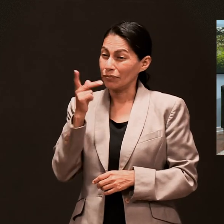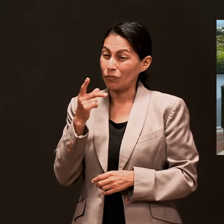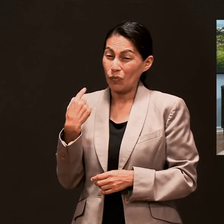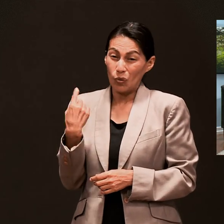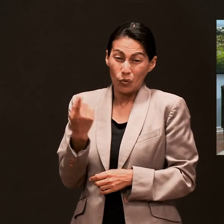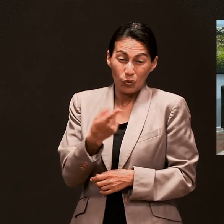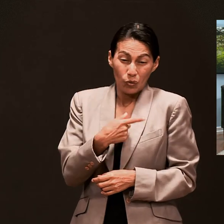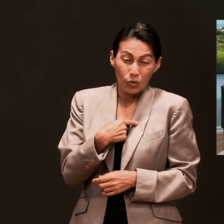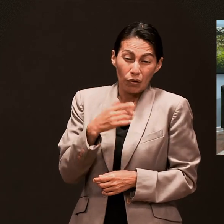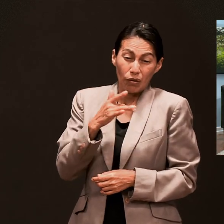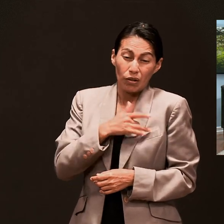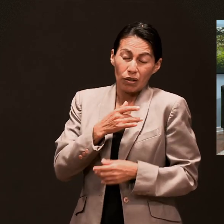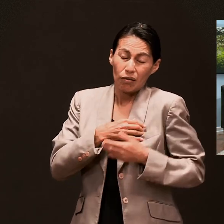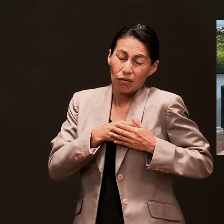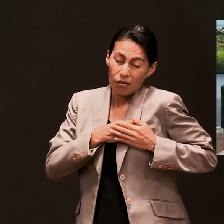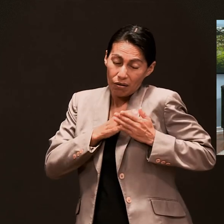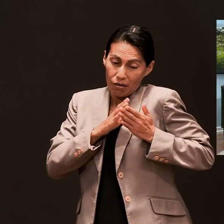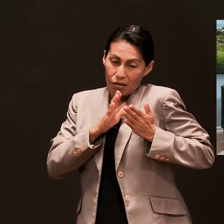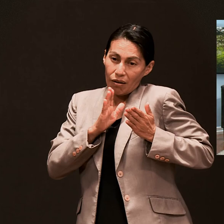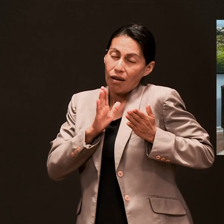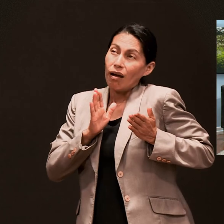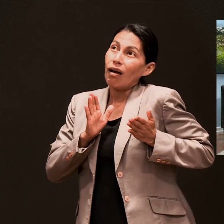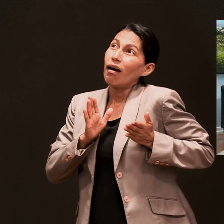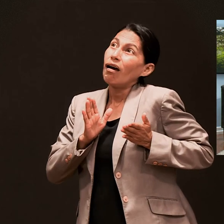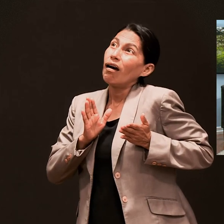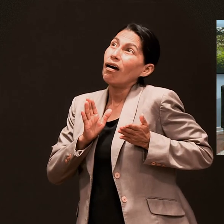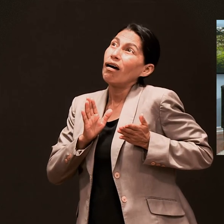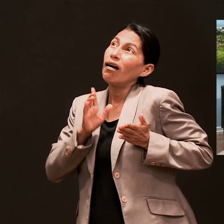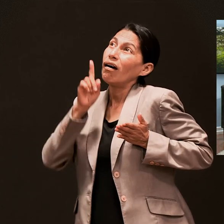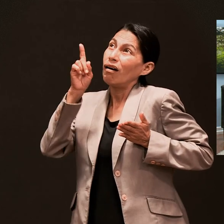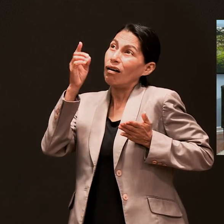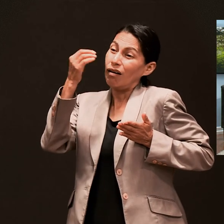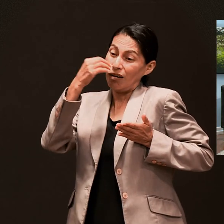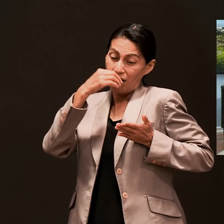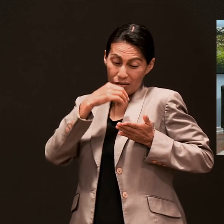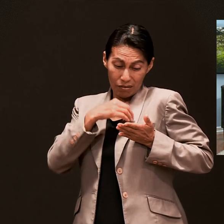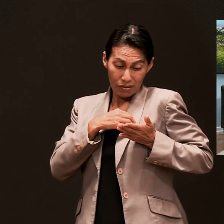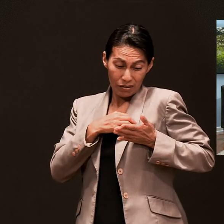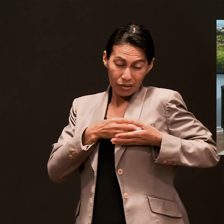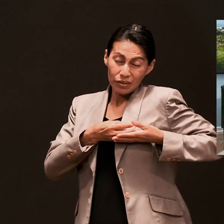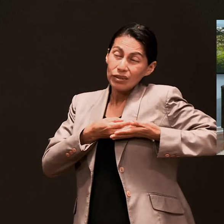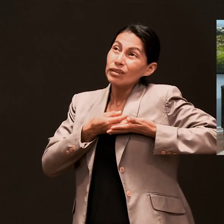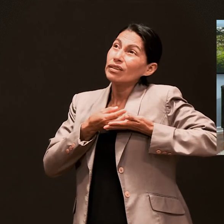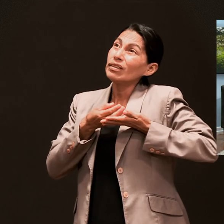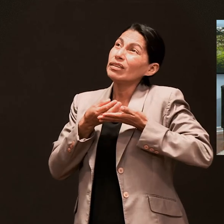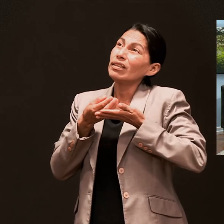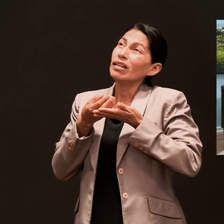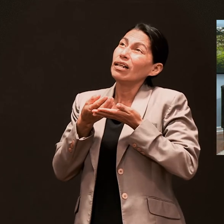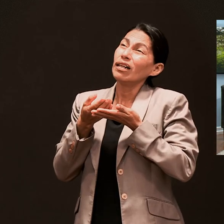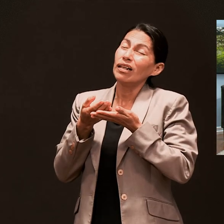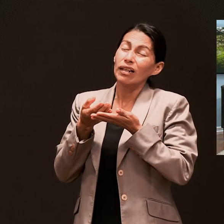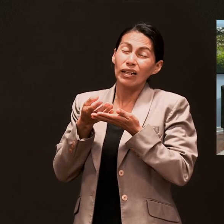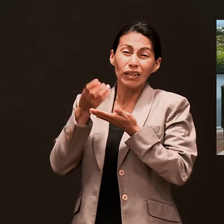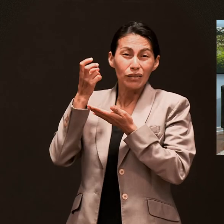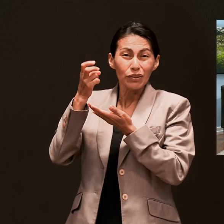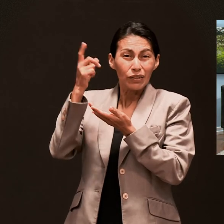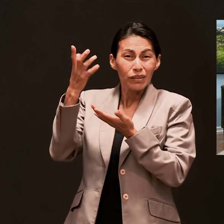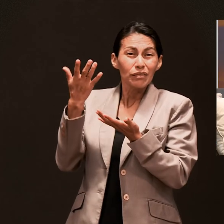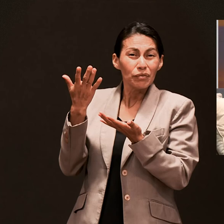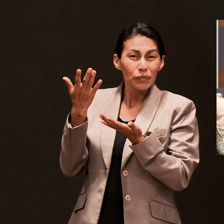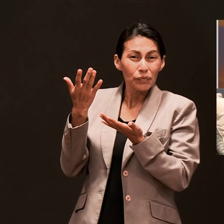derramamos nuestro corazón a Dios Y como se lo decía antes